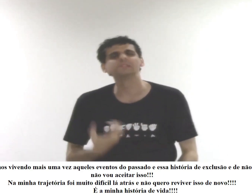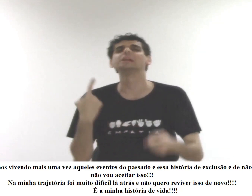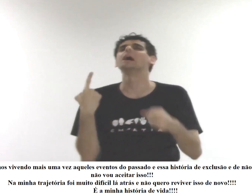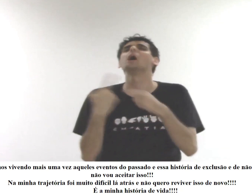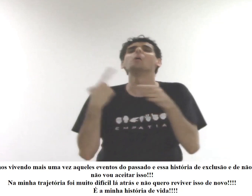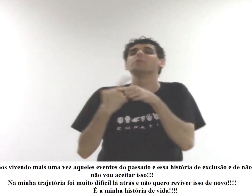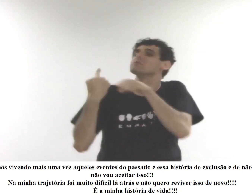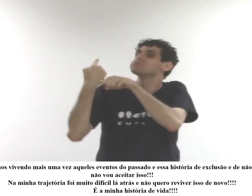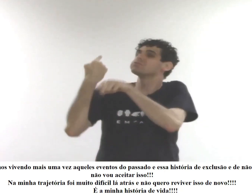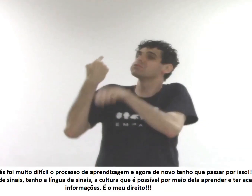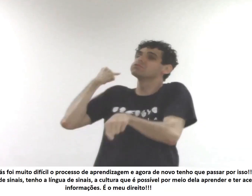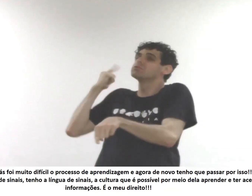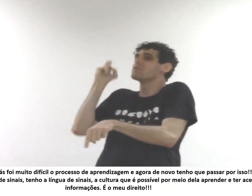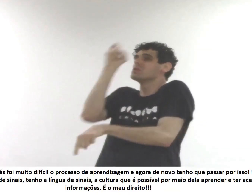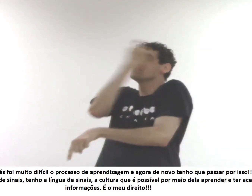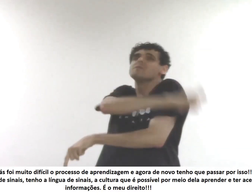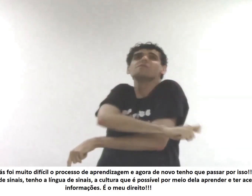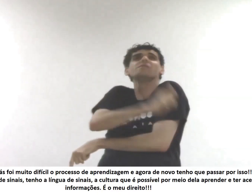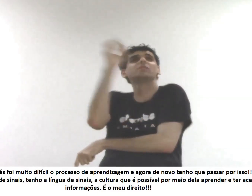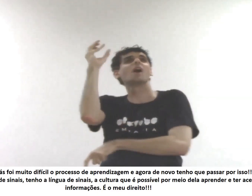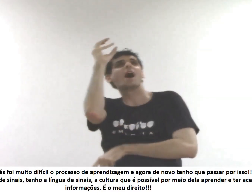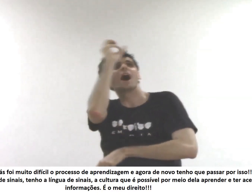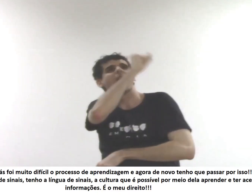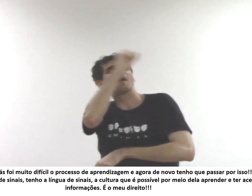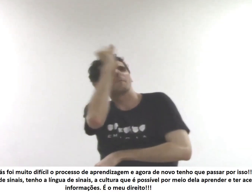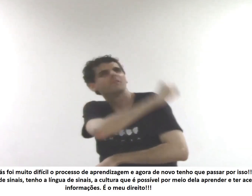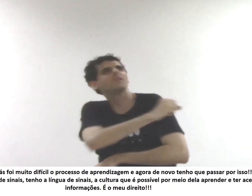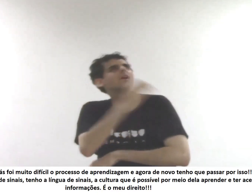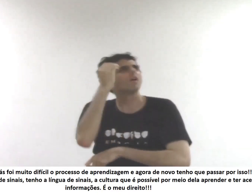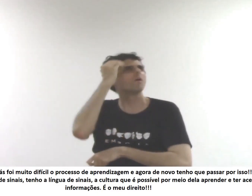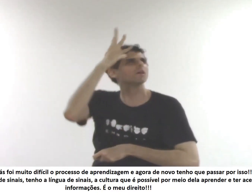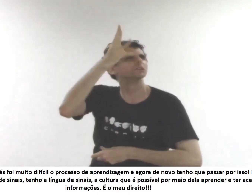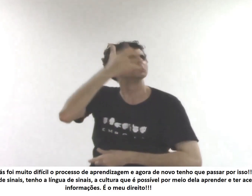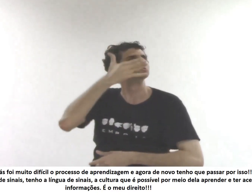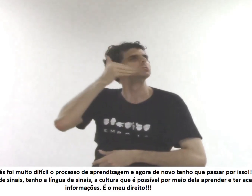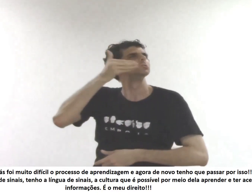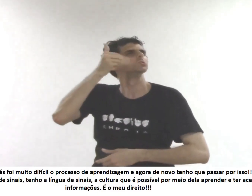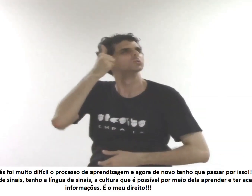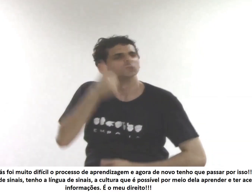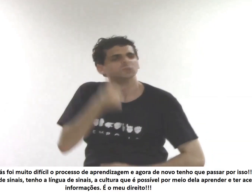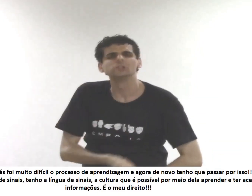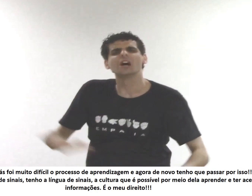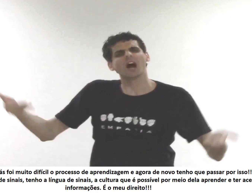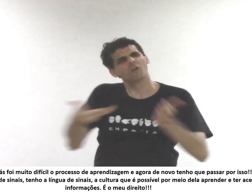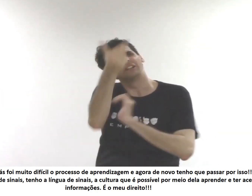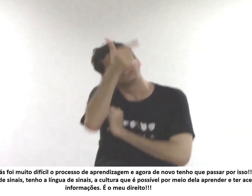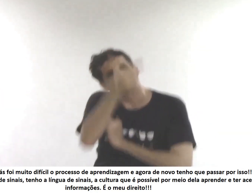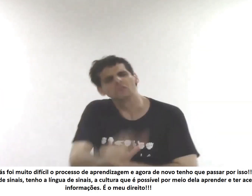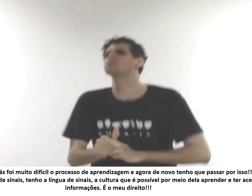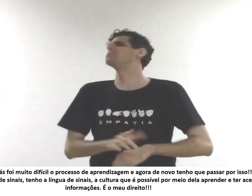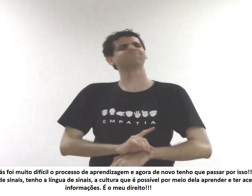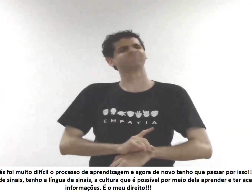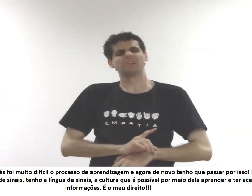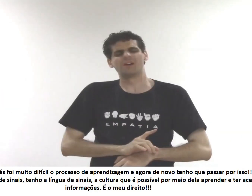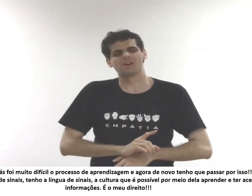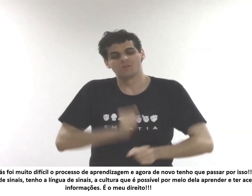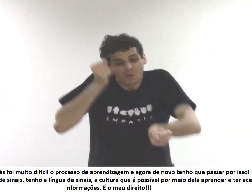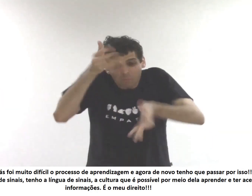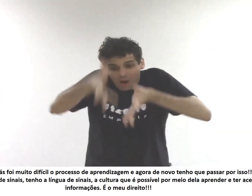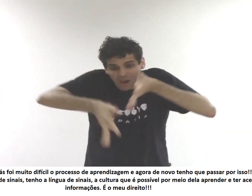história de vida. Lá atrás foi muito difícil o processo de aprendizagem. E agora eu vou ter que de novo passar